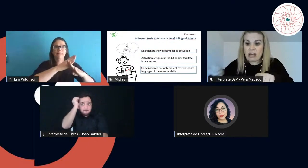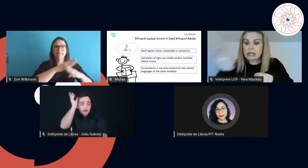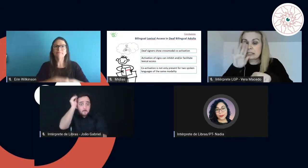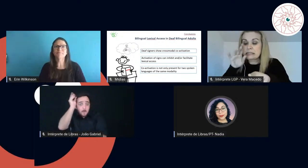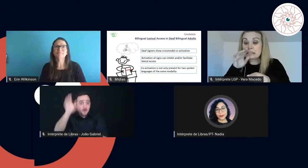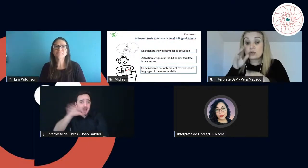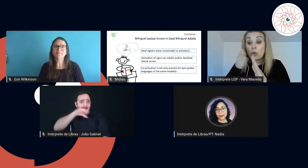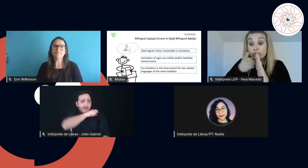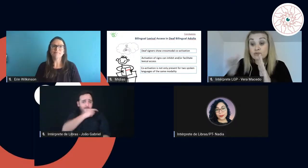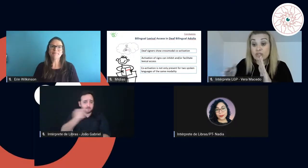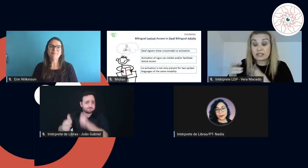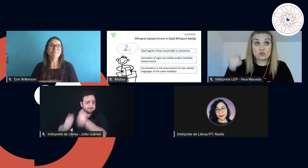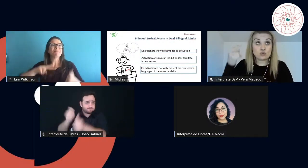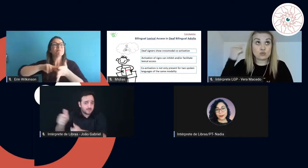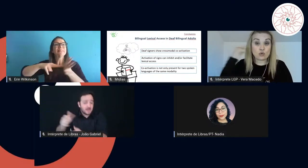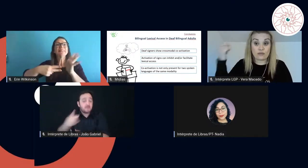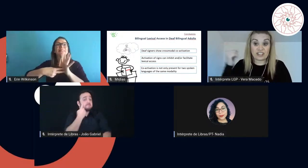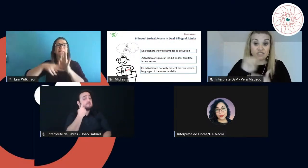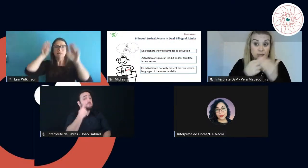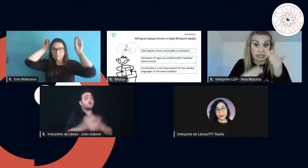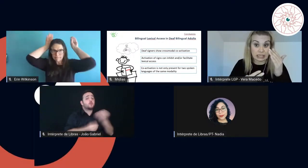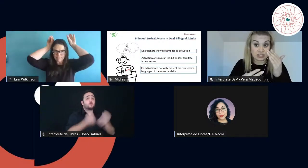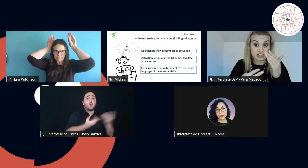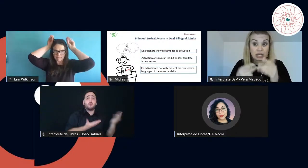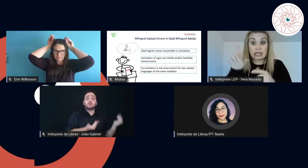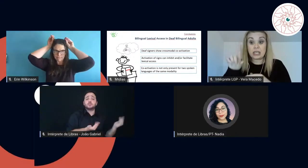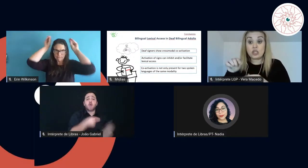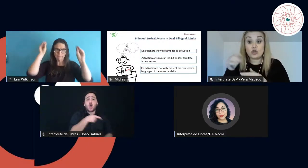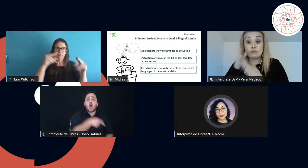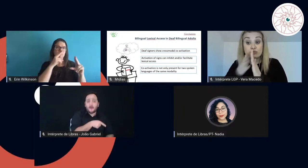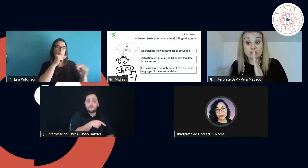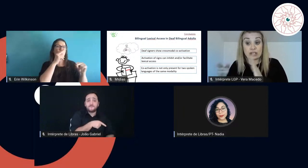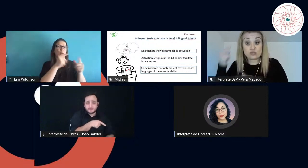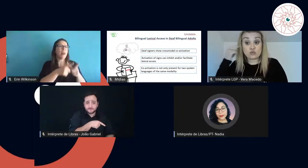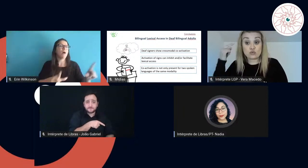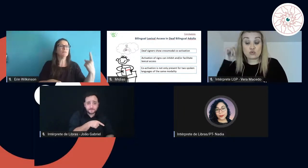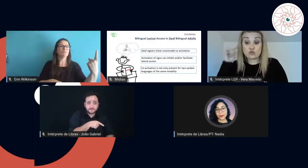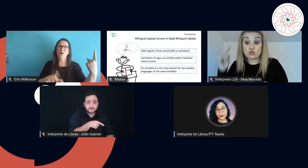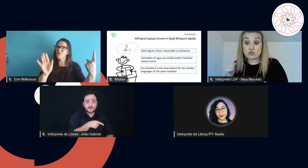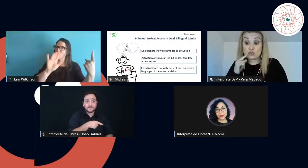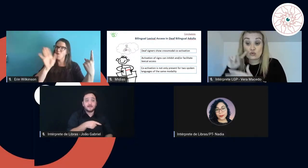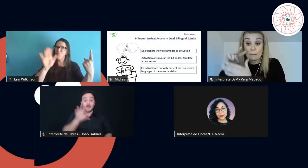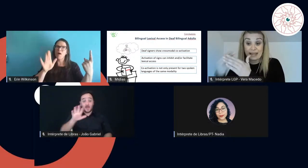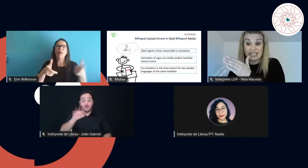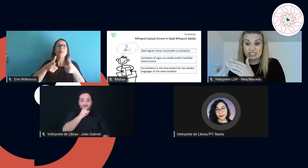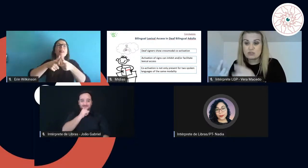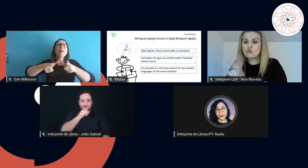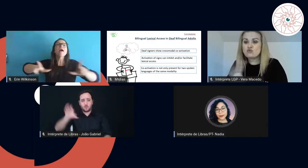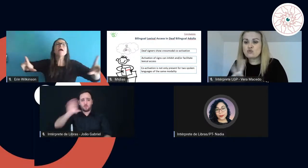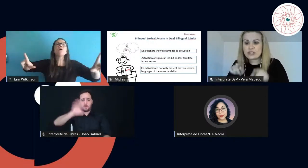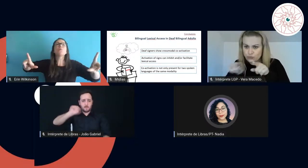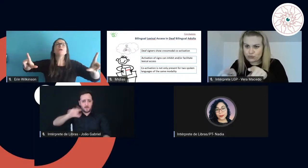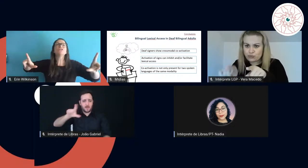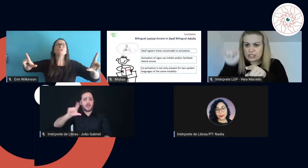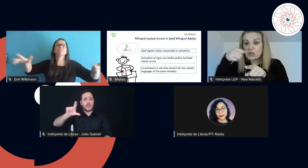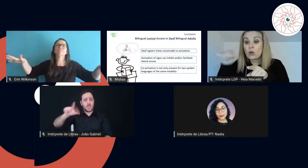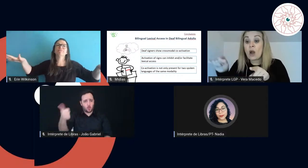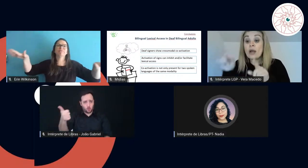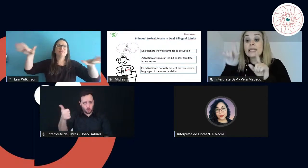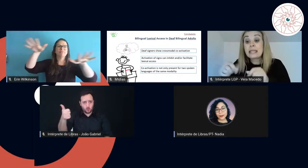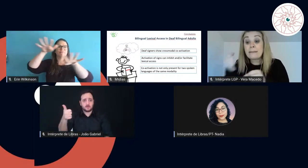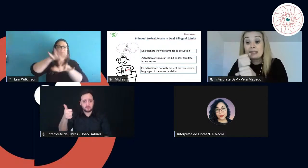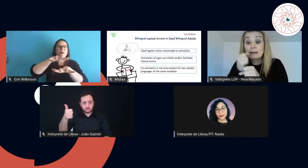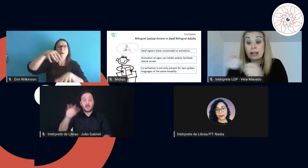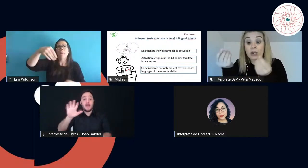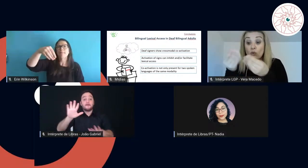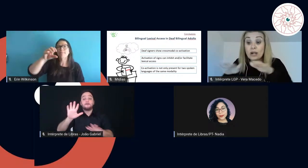análogo a crianças surdas. Qual a performance de a crianças surdas